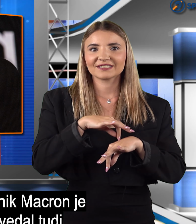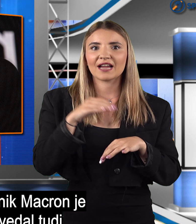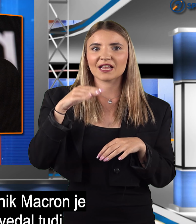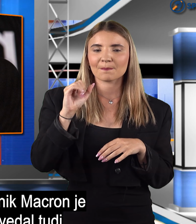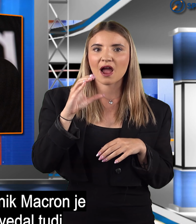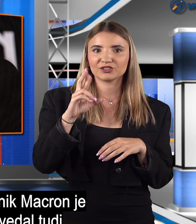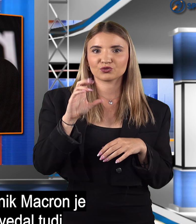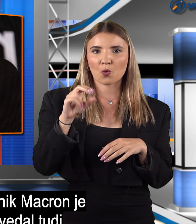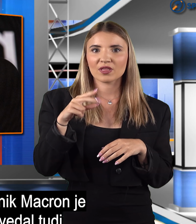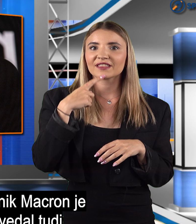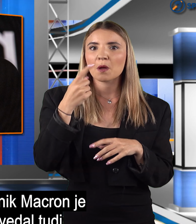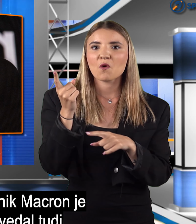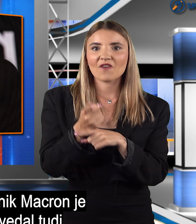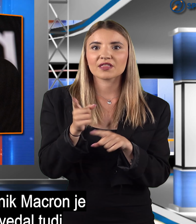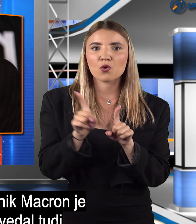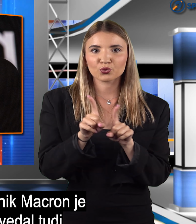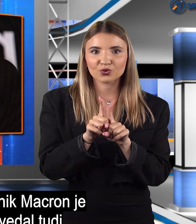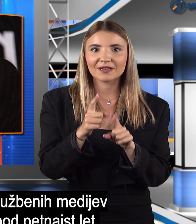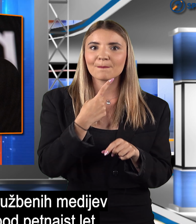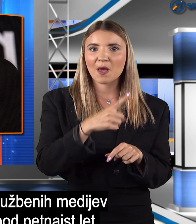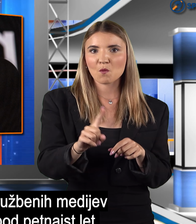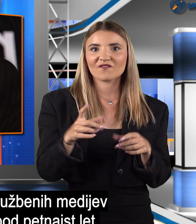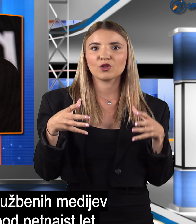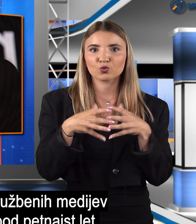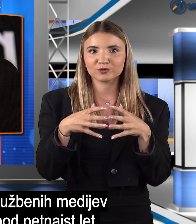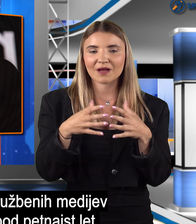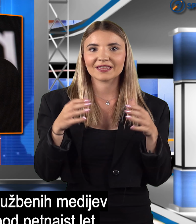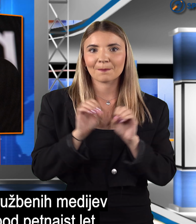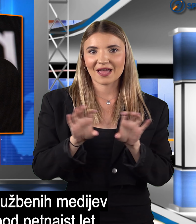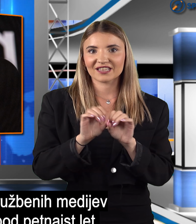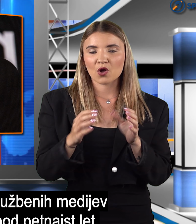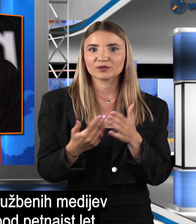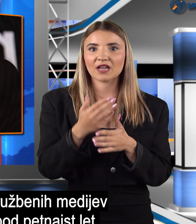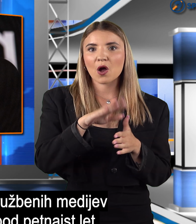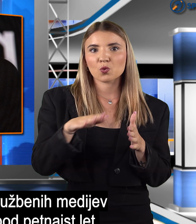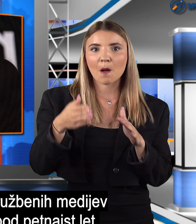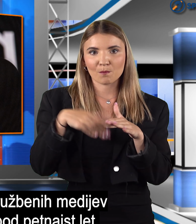Predsednik Macron je napovedal tudi prepoved družbenih medijev za otroke pod 15 let.